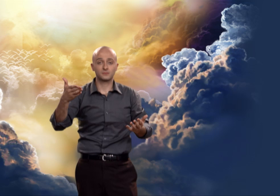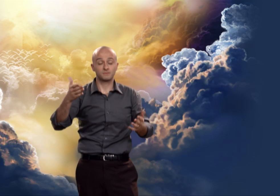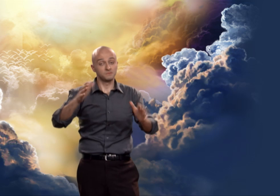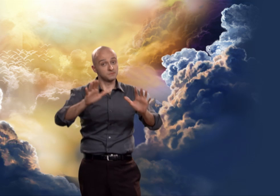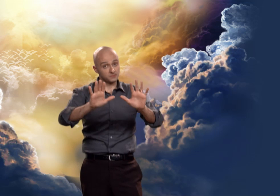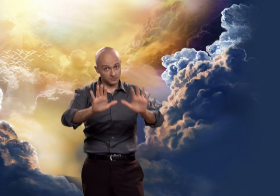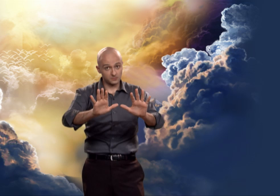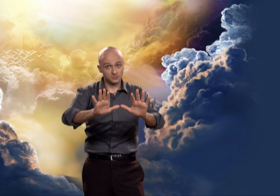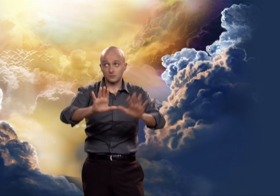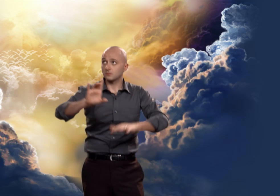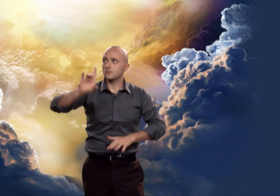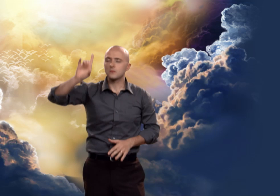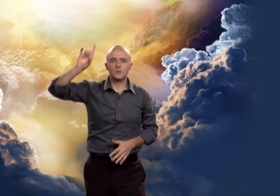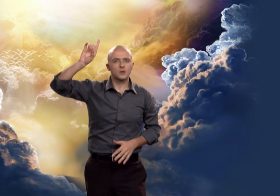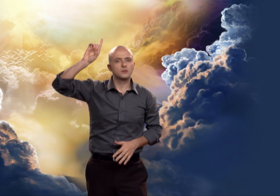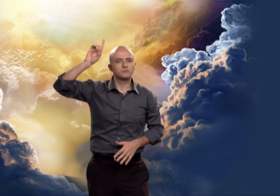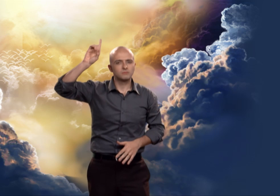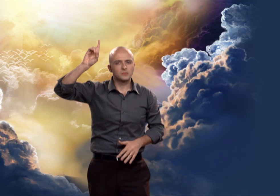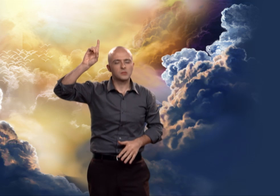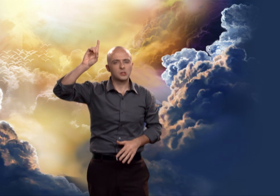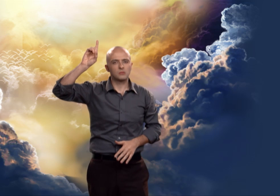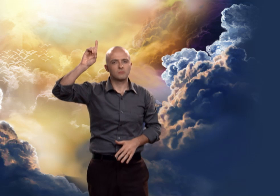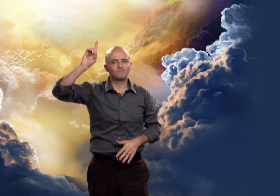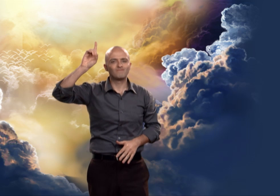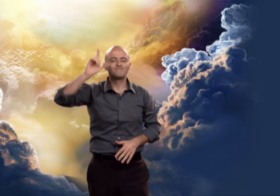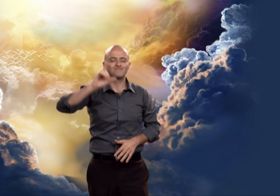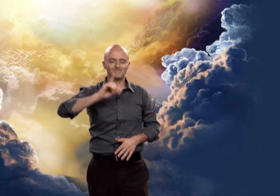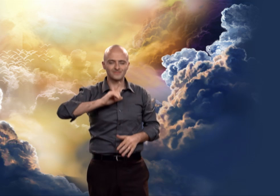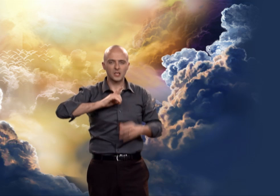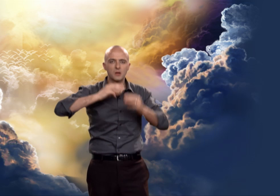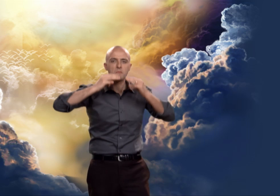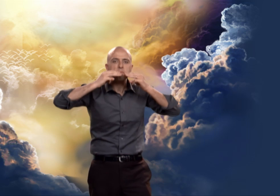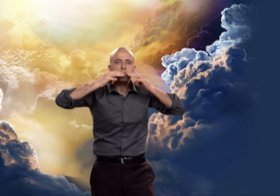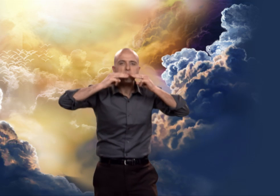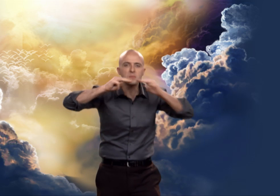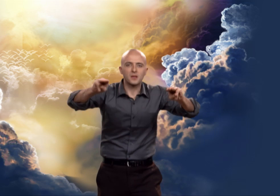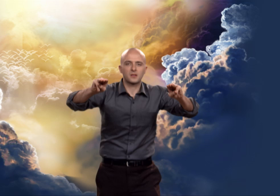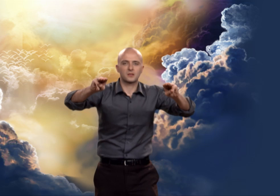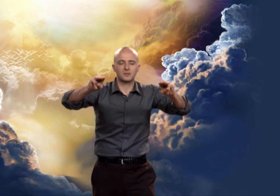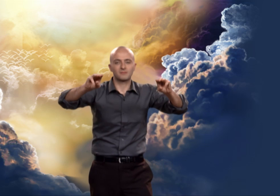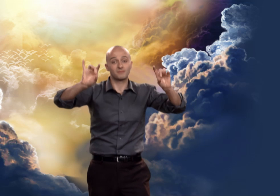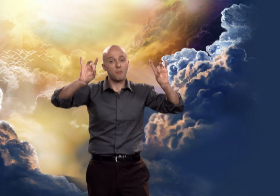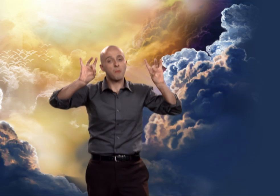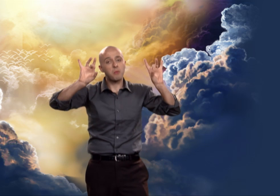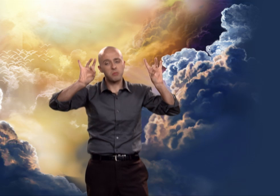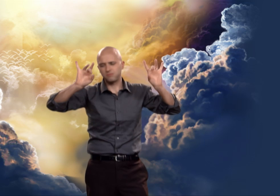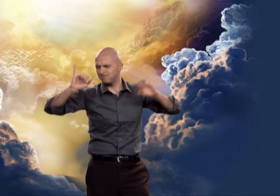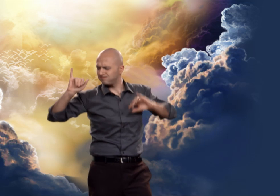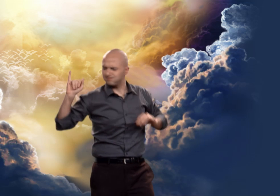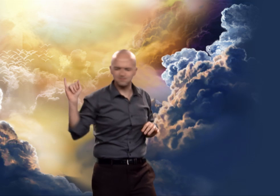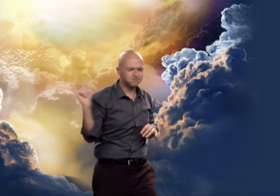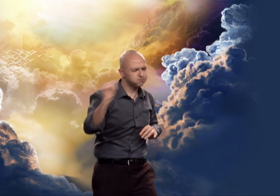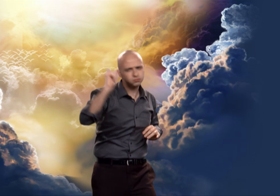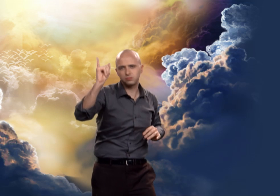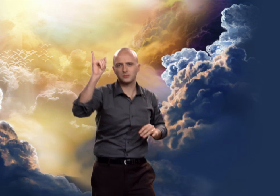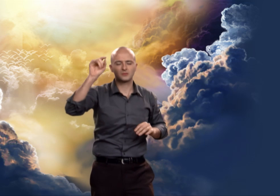Satanás sabe que todos aqueles que negligenciam a oração e o estudo da palavra de Deus serão vencidos por seus